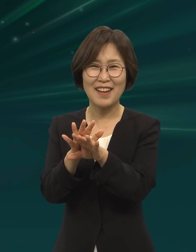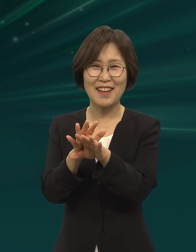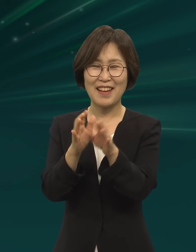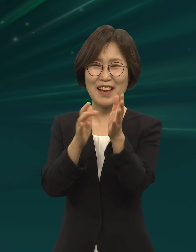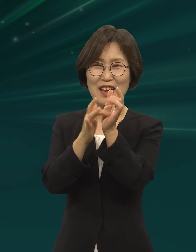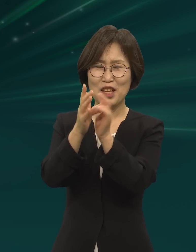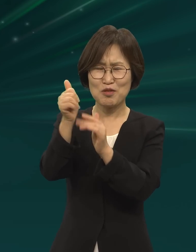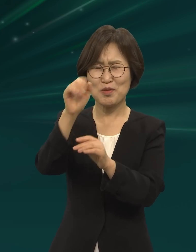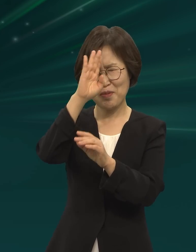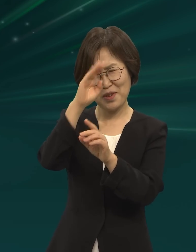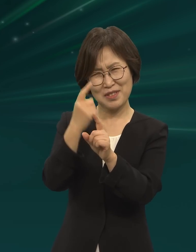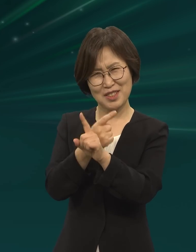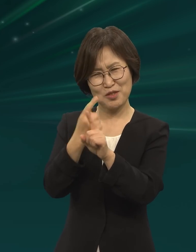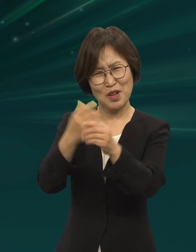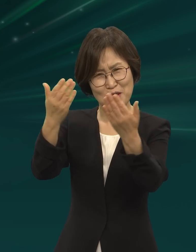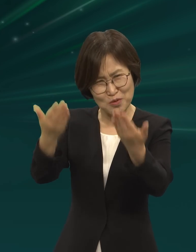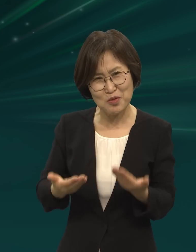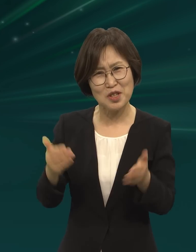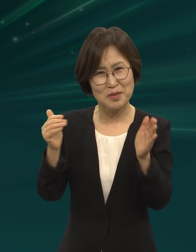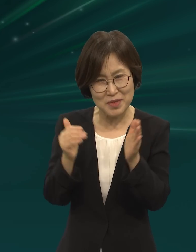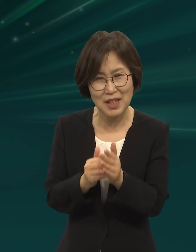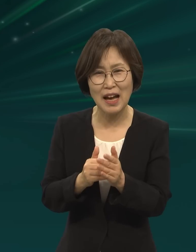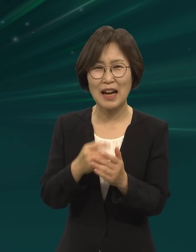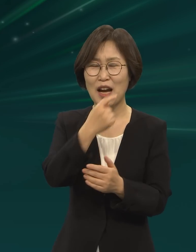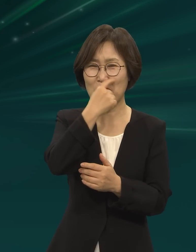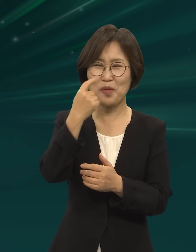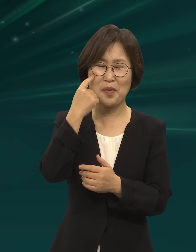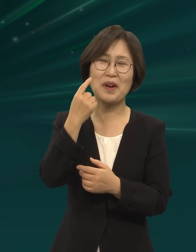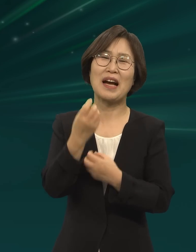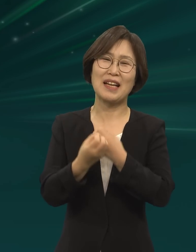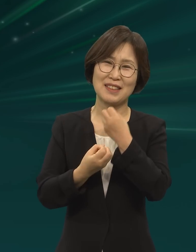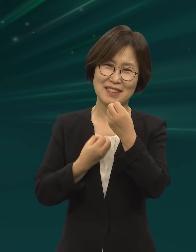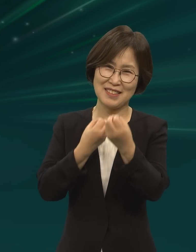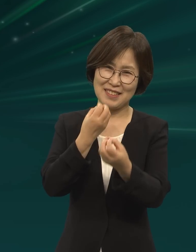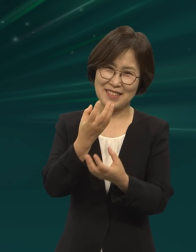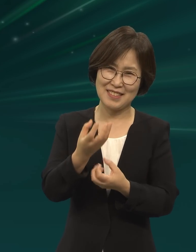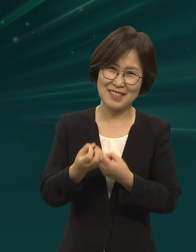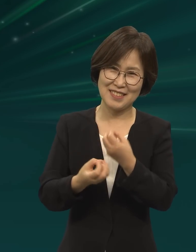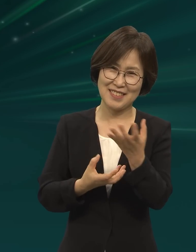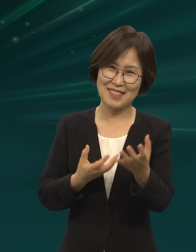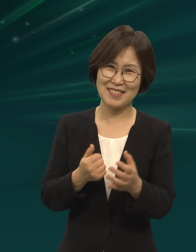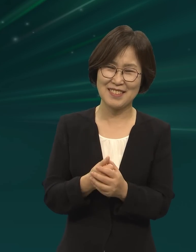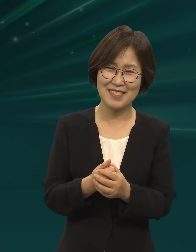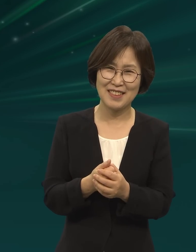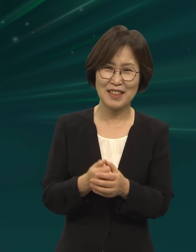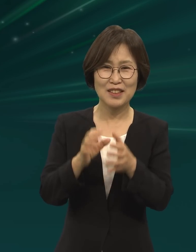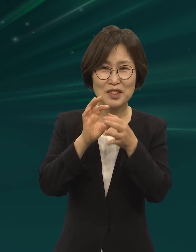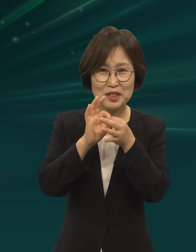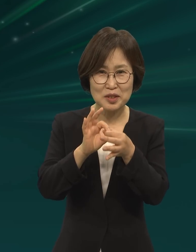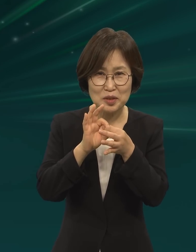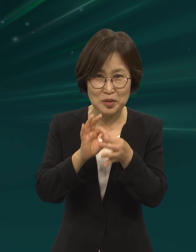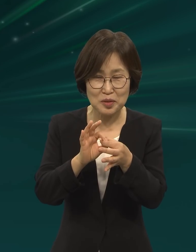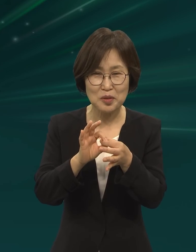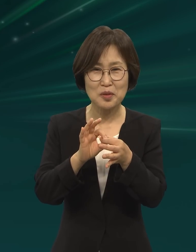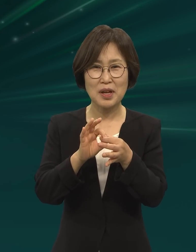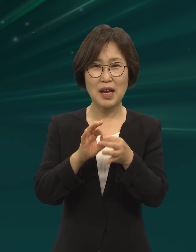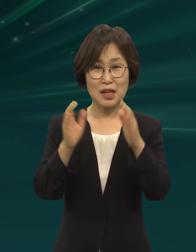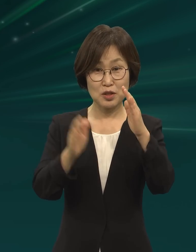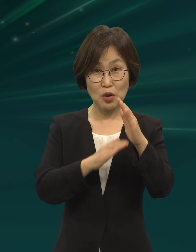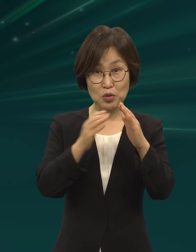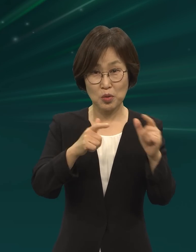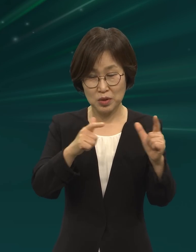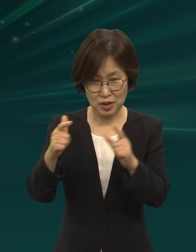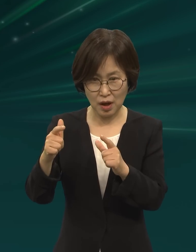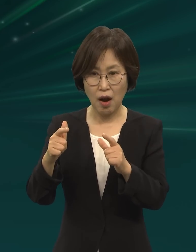예수님께서 저를 치유를 하셨습니다 라고 간증을 했습니다. 그 통해서 이제 성도님들이 또